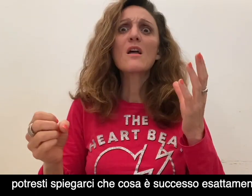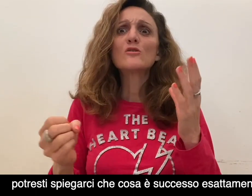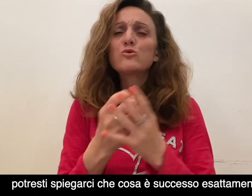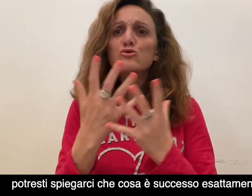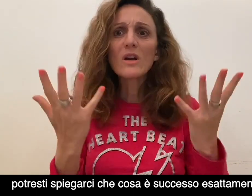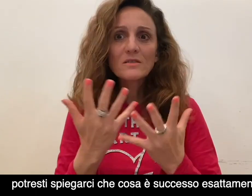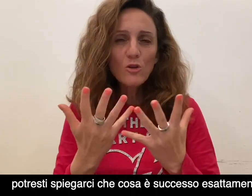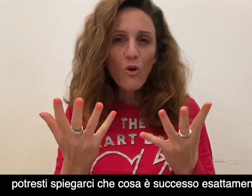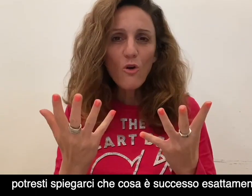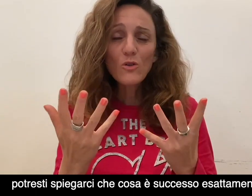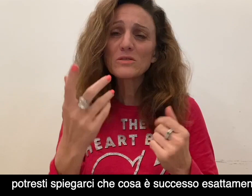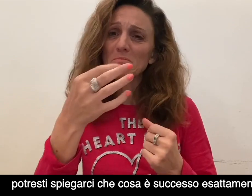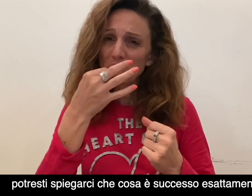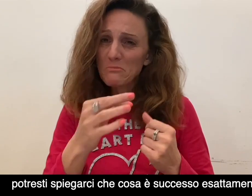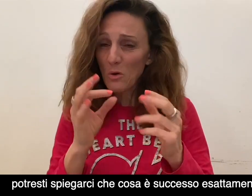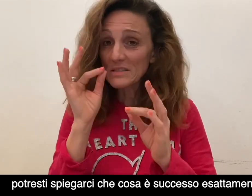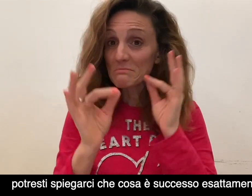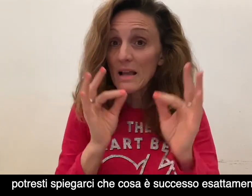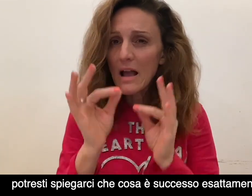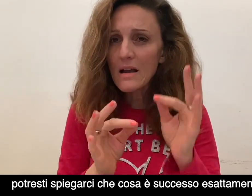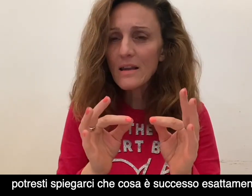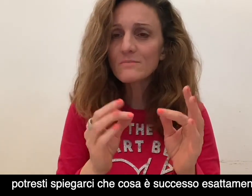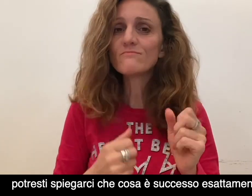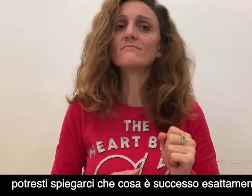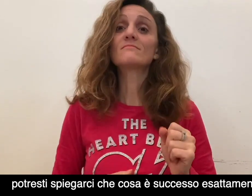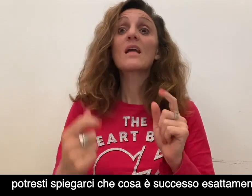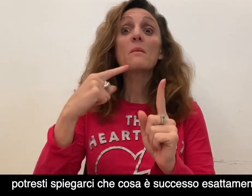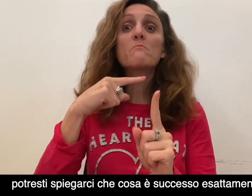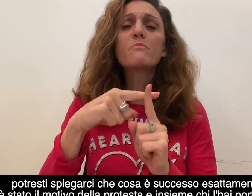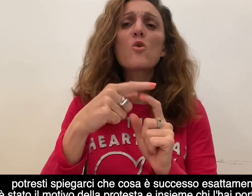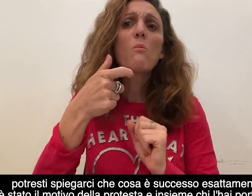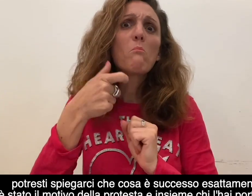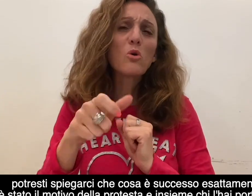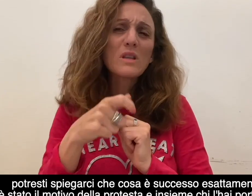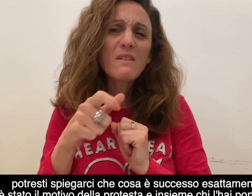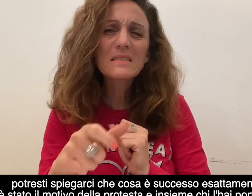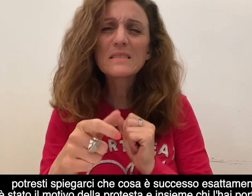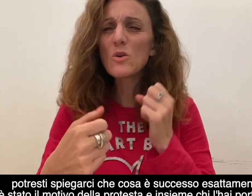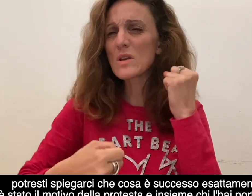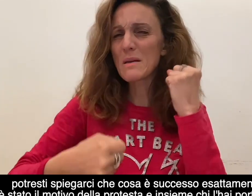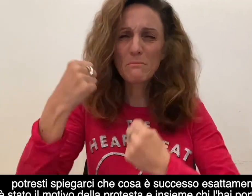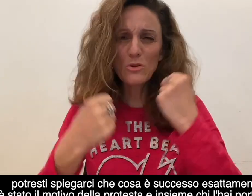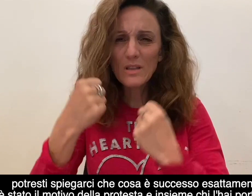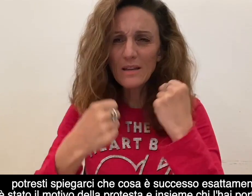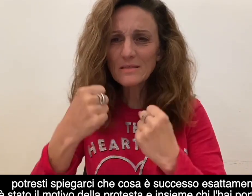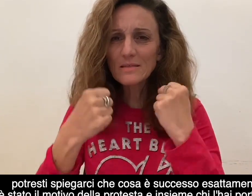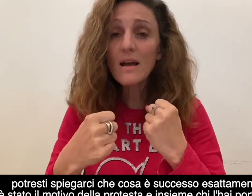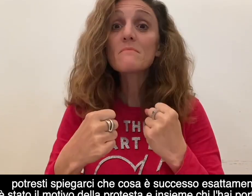potresti spiegarci che cosa è successo esattamente ed inoltre quale è stato il motivo della